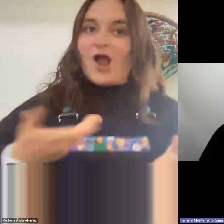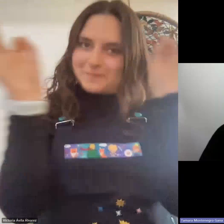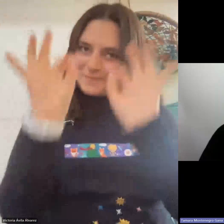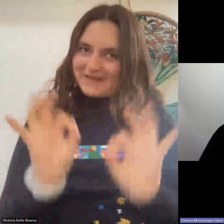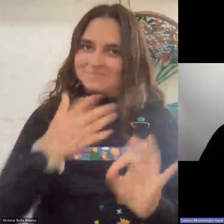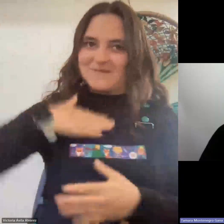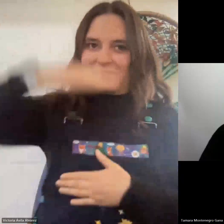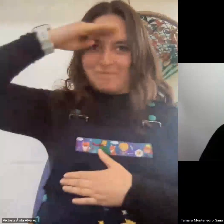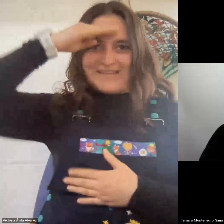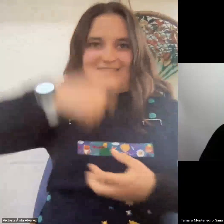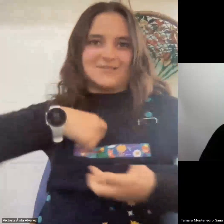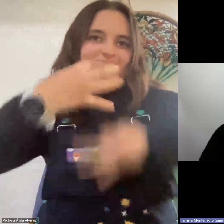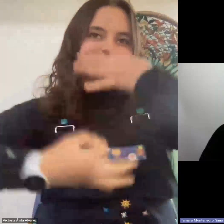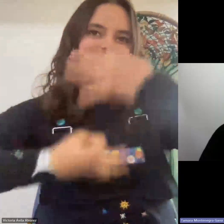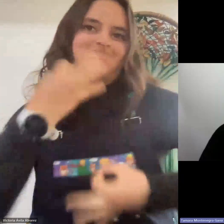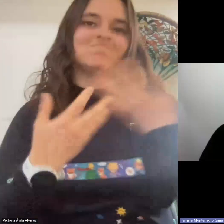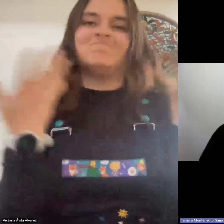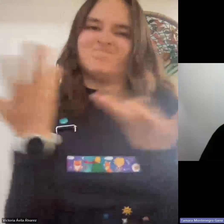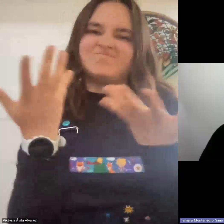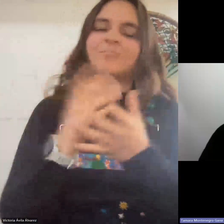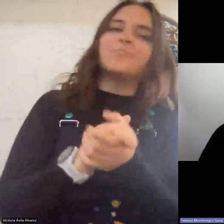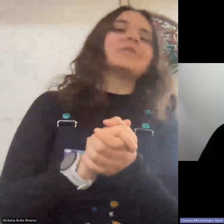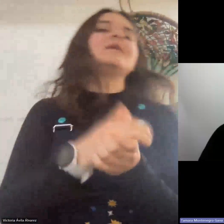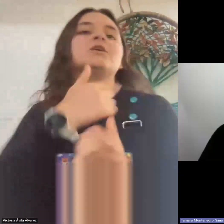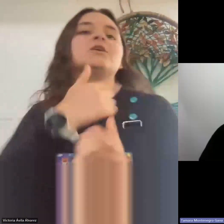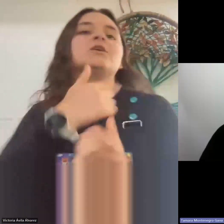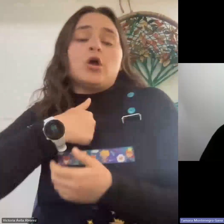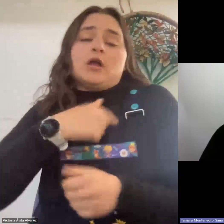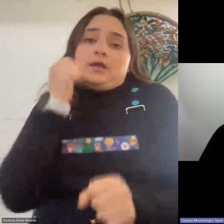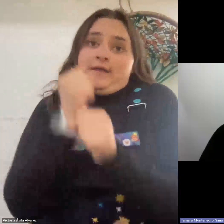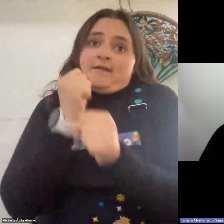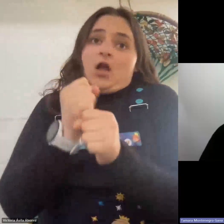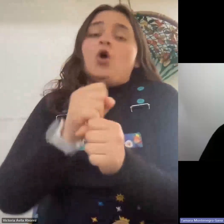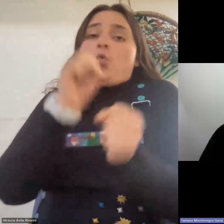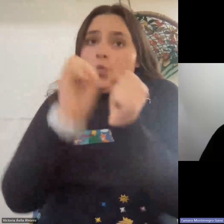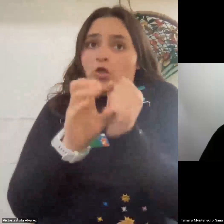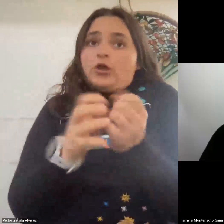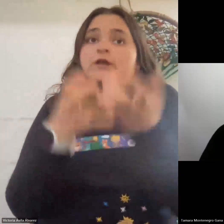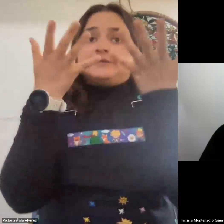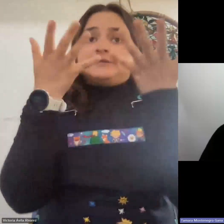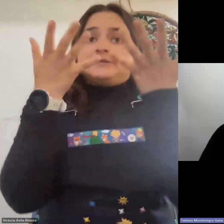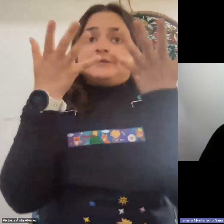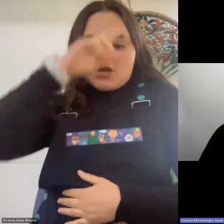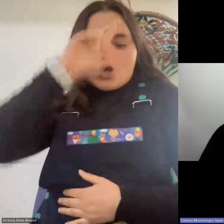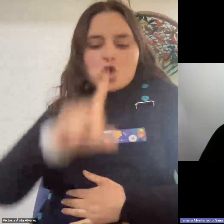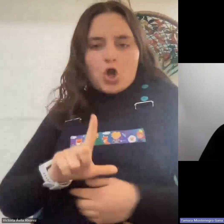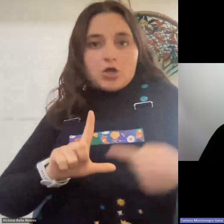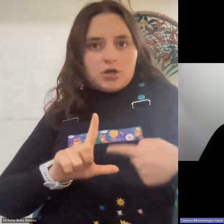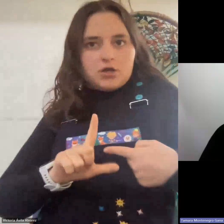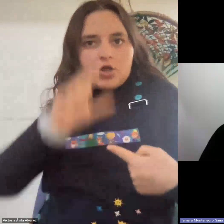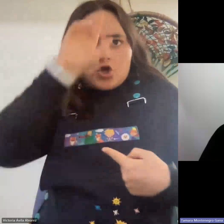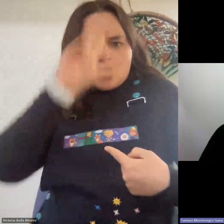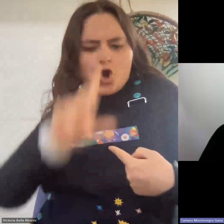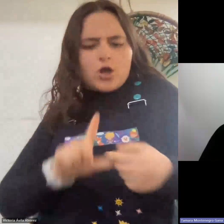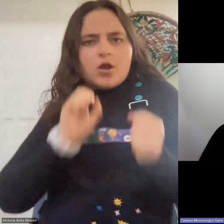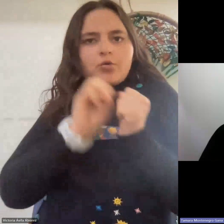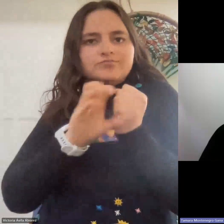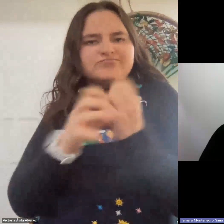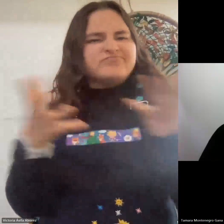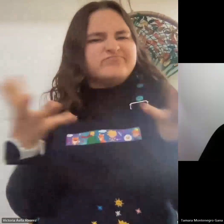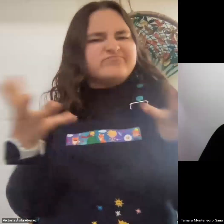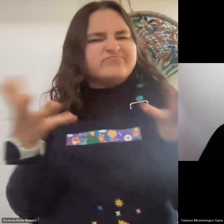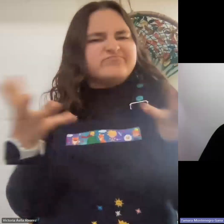un coeducador. ¿Por qué? Les voy a contar mi experiencia, pero yo trabajo como